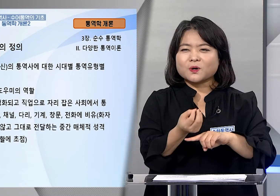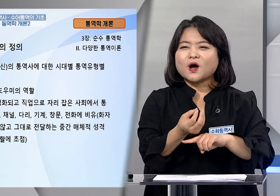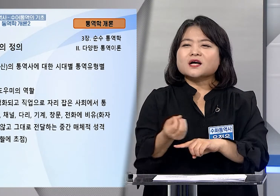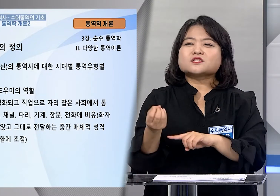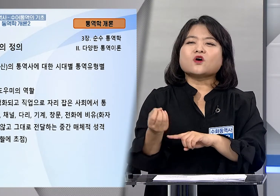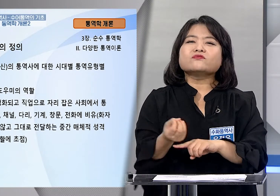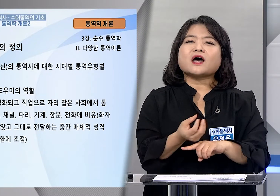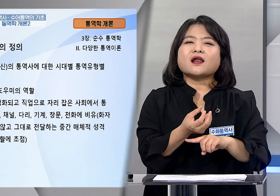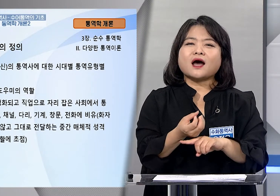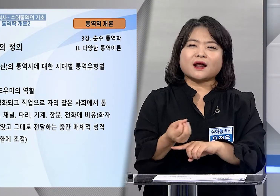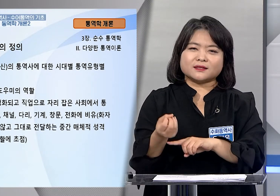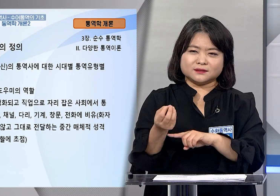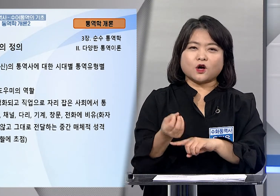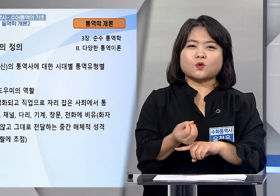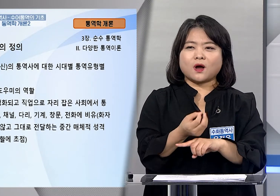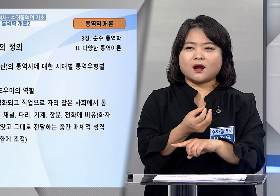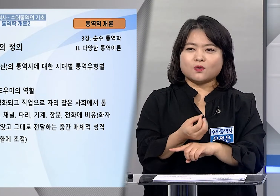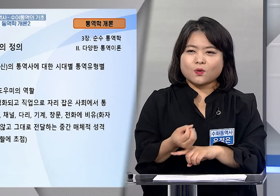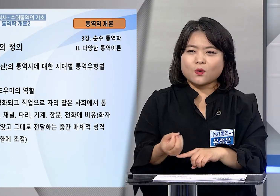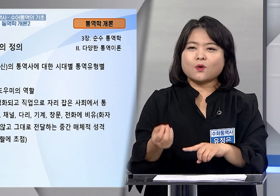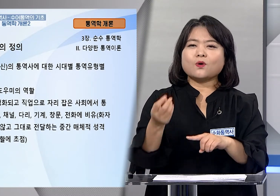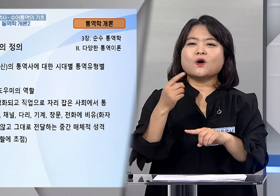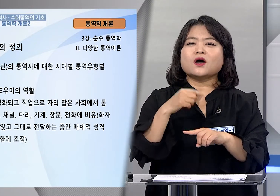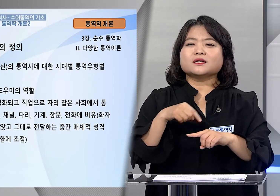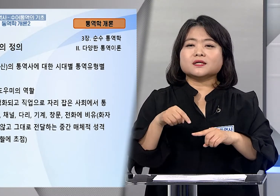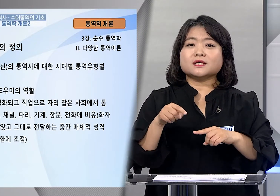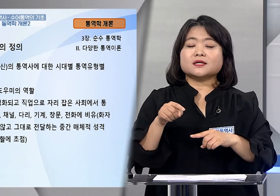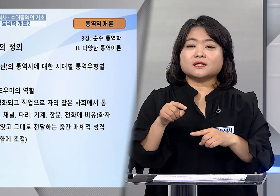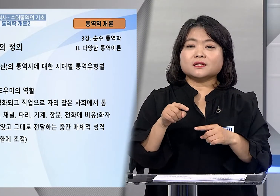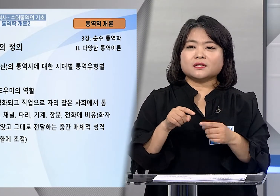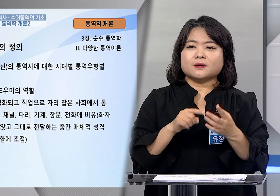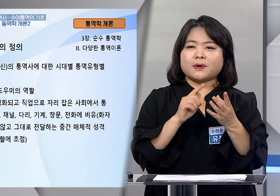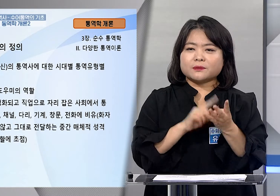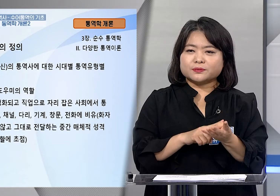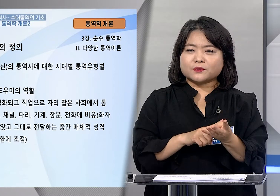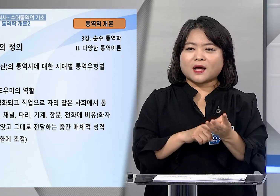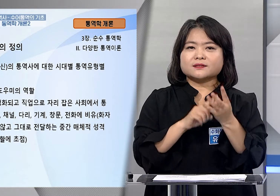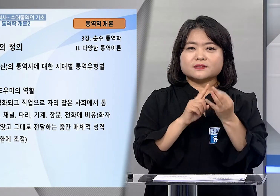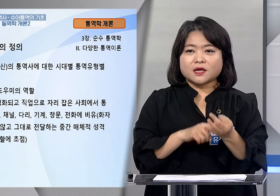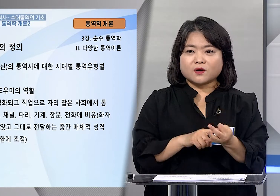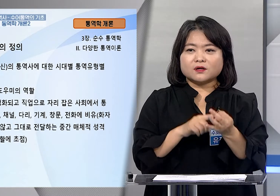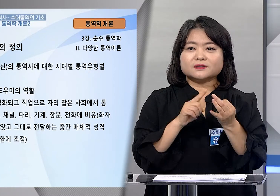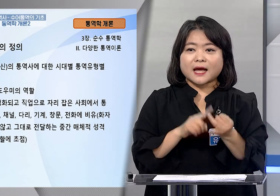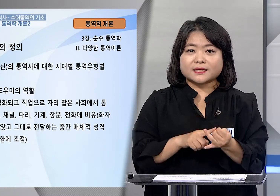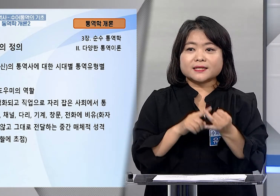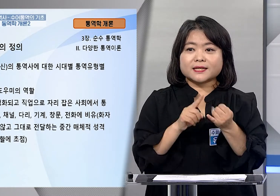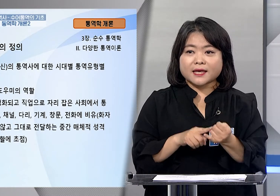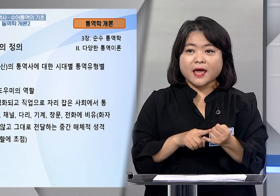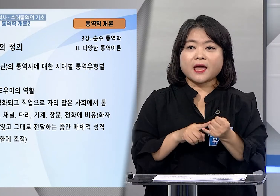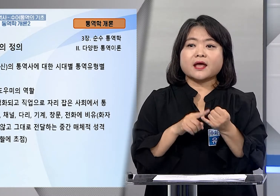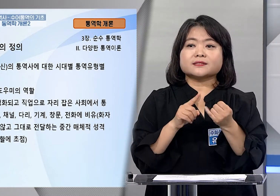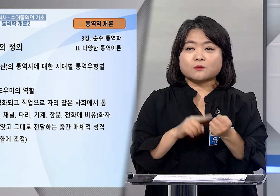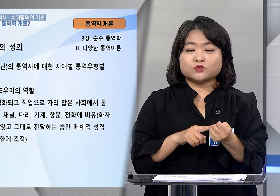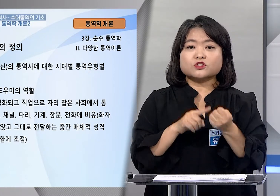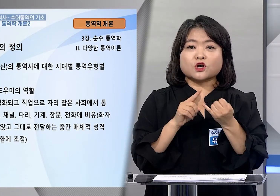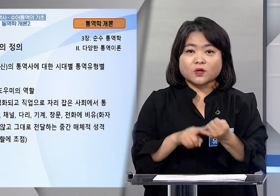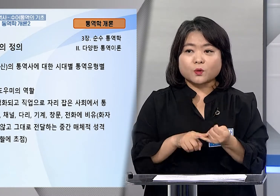전달하라는 역할로 이 파이프간, 채널, 다리, 기계, 창문, 전화로